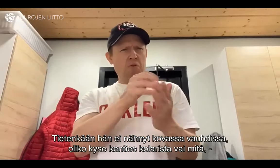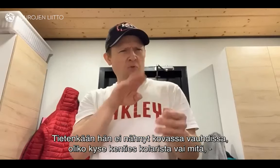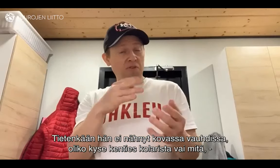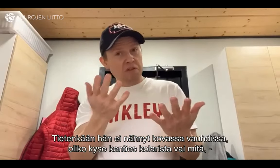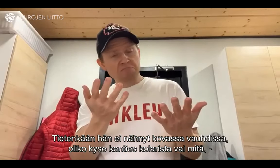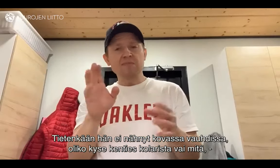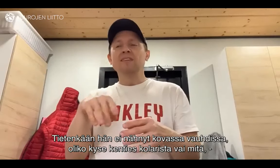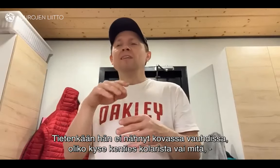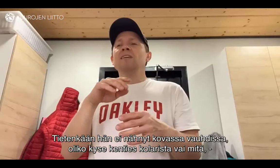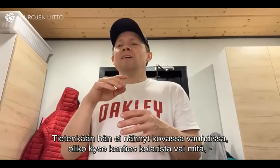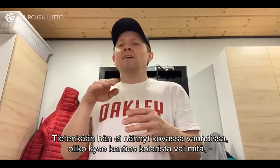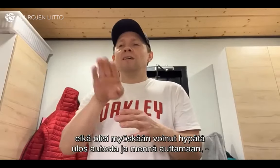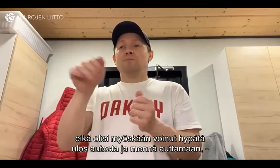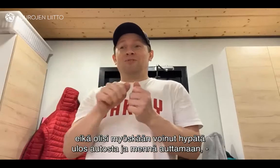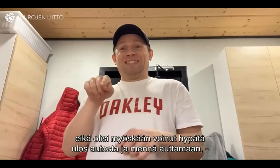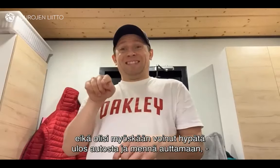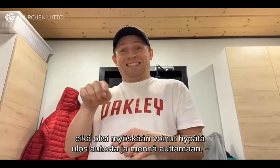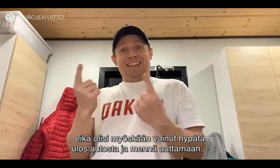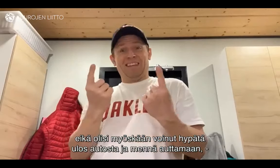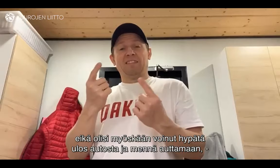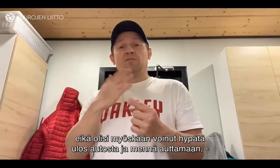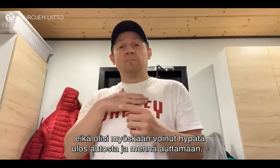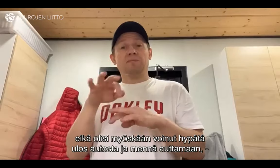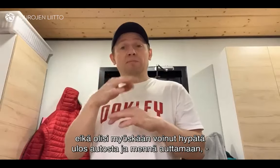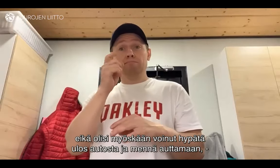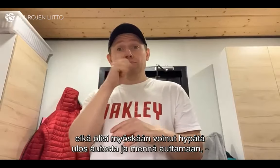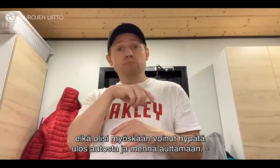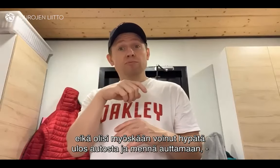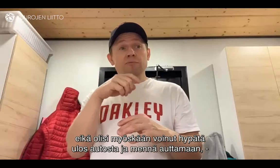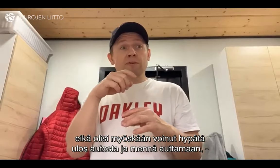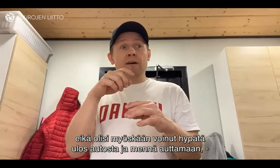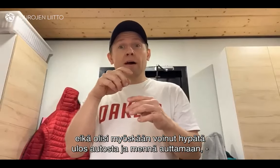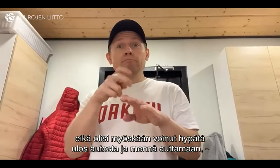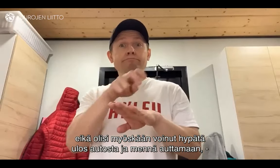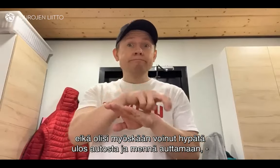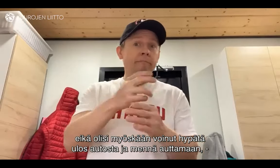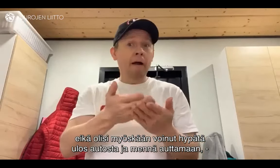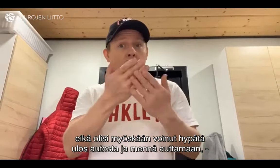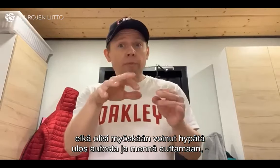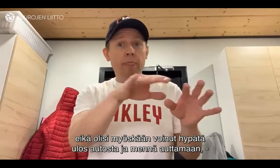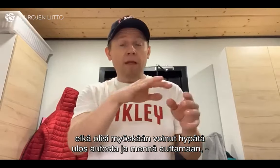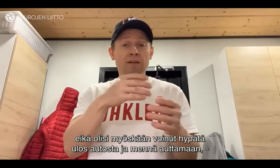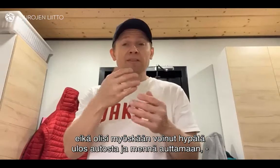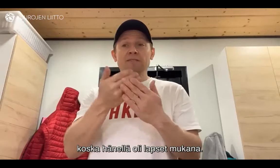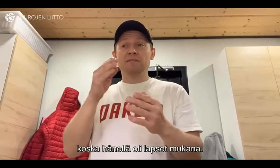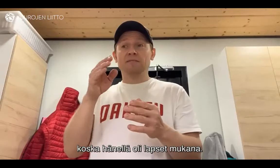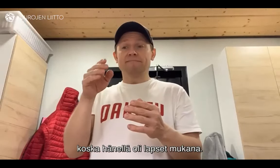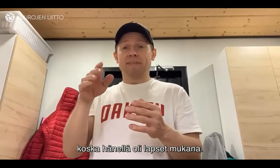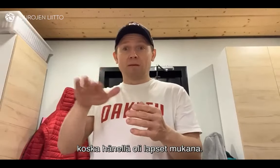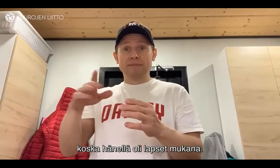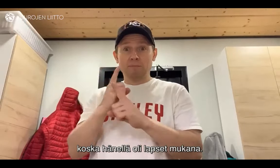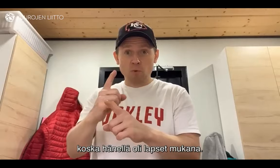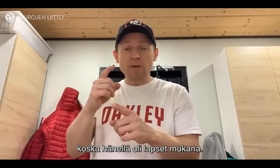nähnyt kovassa vauhdissa, oliko kyse kenties kolarista vai mitä. Eikä olisi myöskään voinut hypätä ulos autosta ja mennä auttamaan,